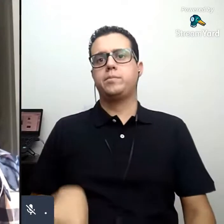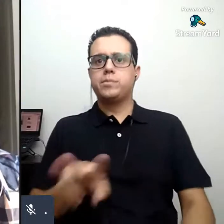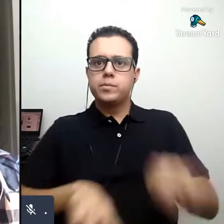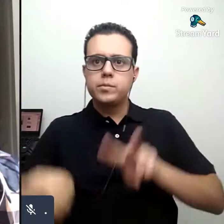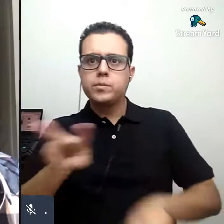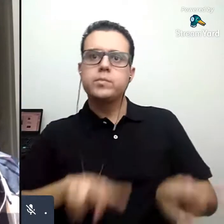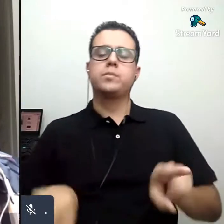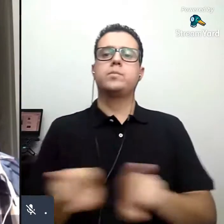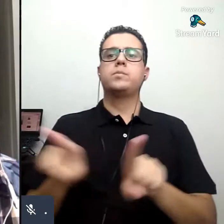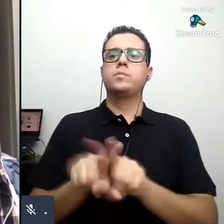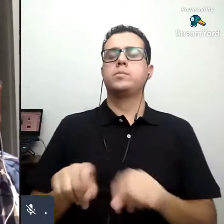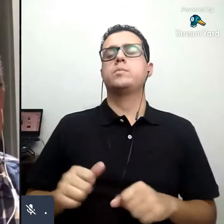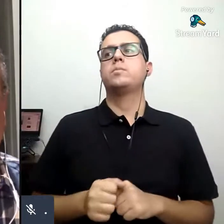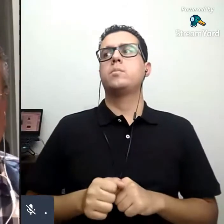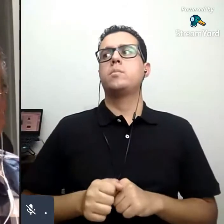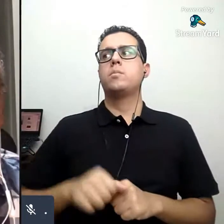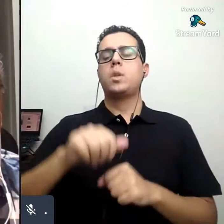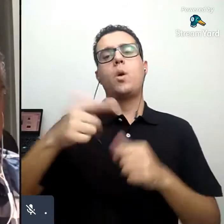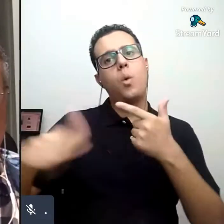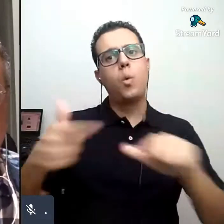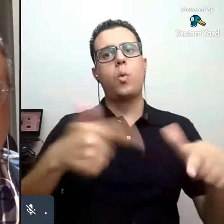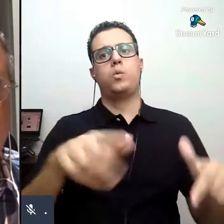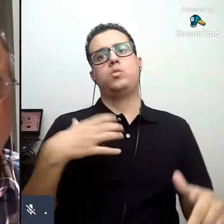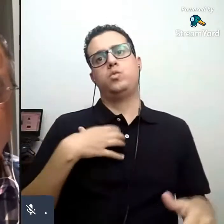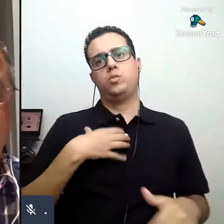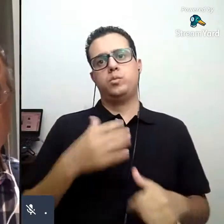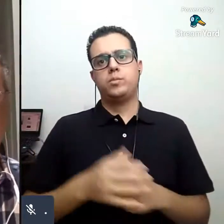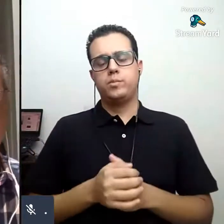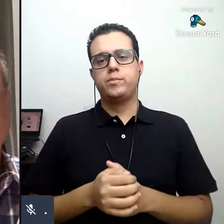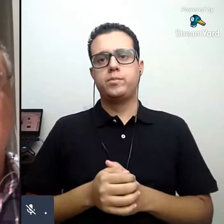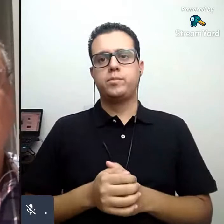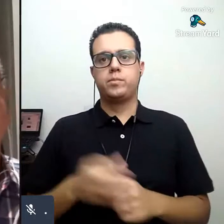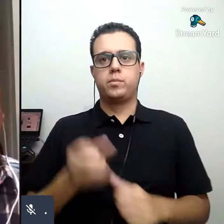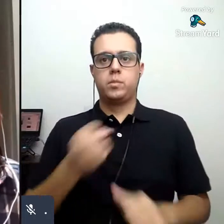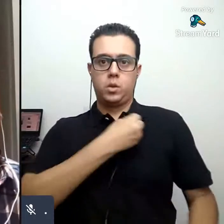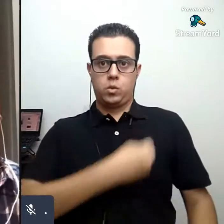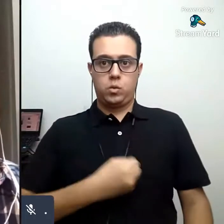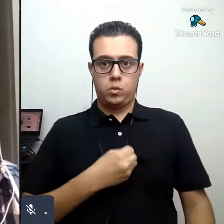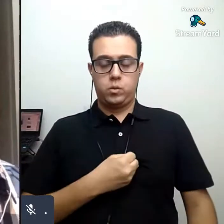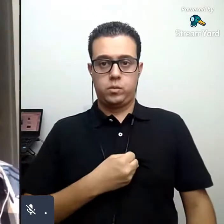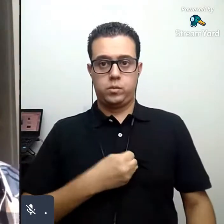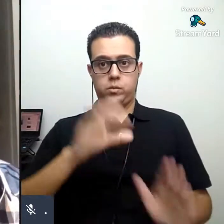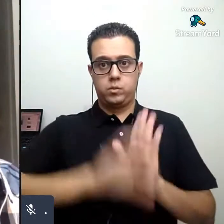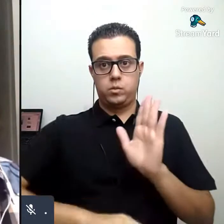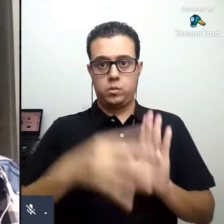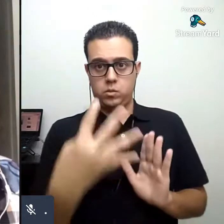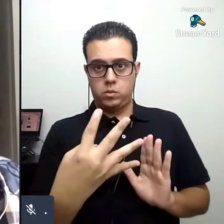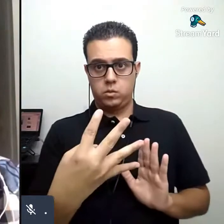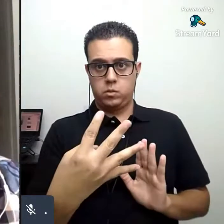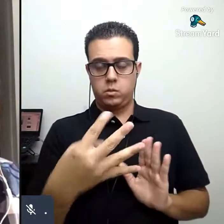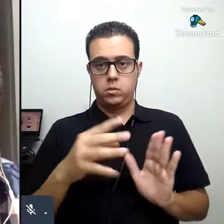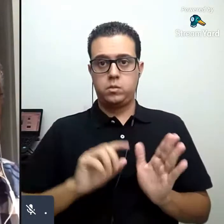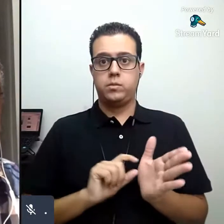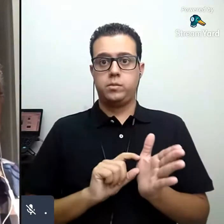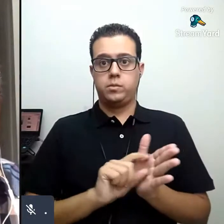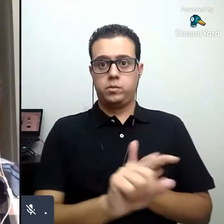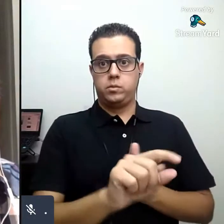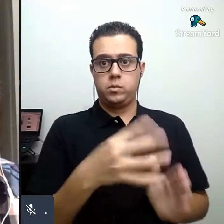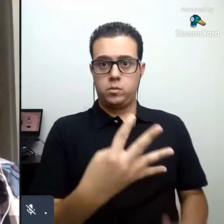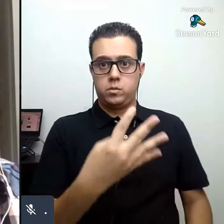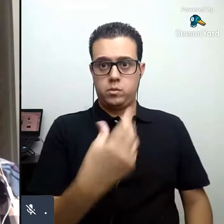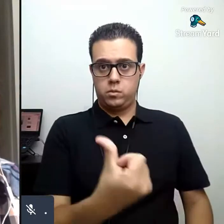temos outros meios. João 4, capítulo 4, de 46